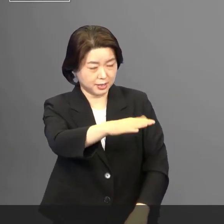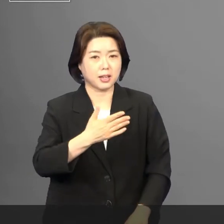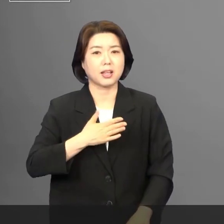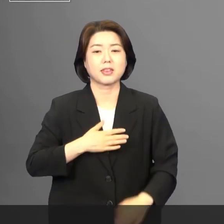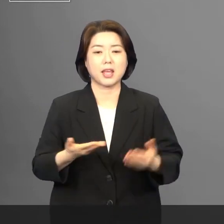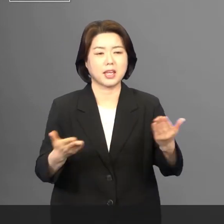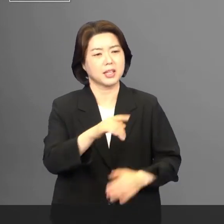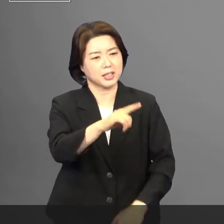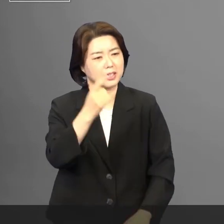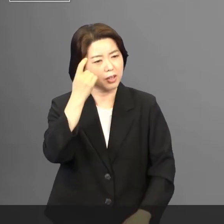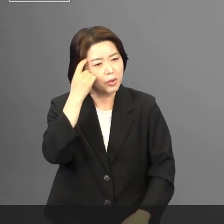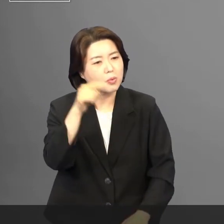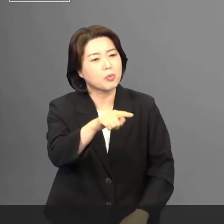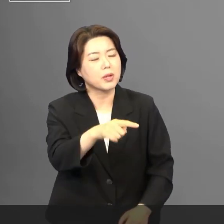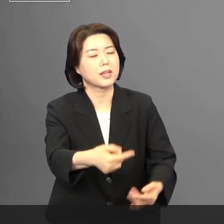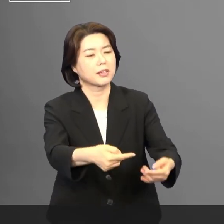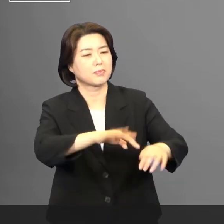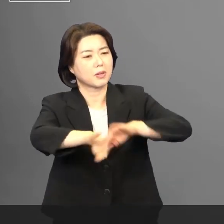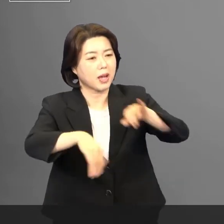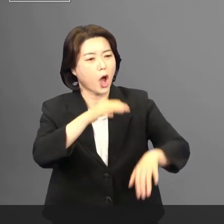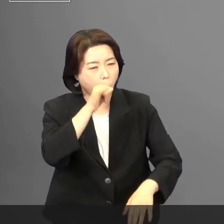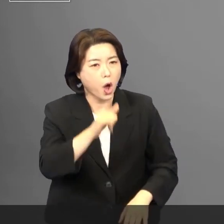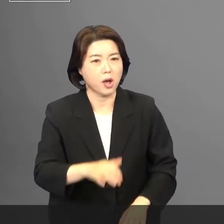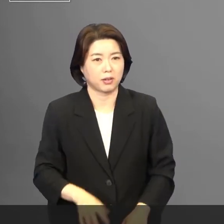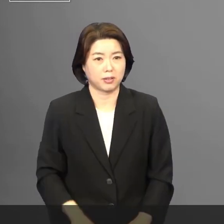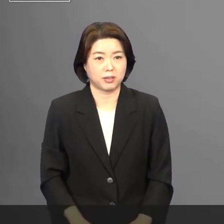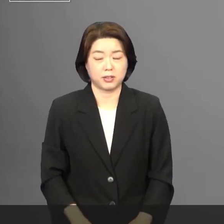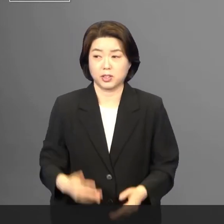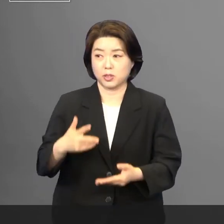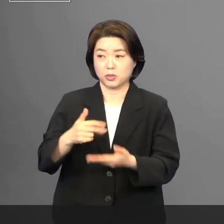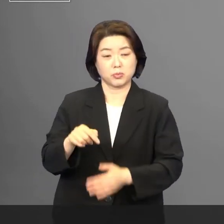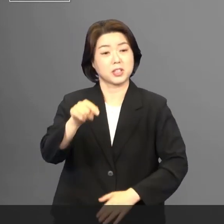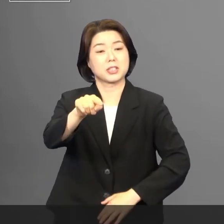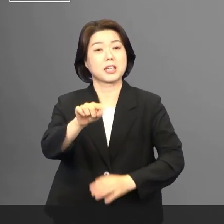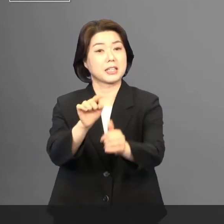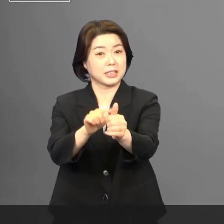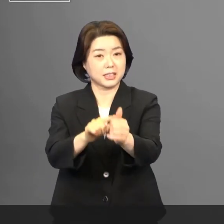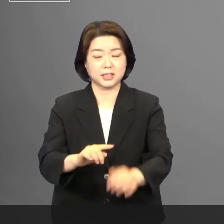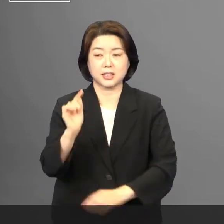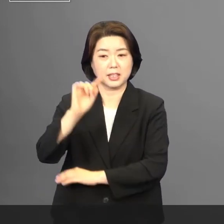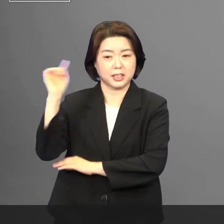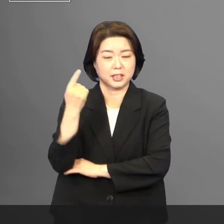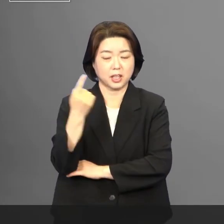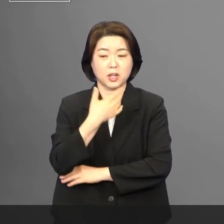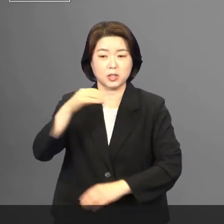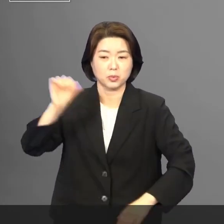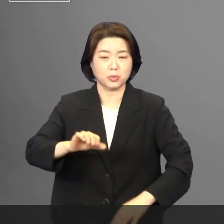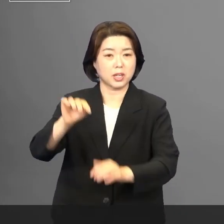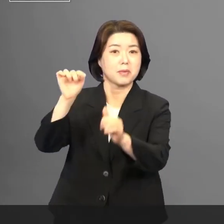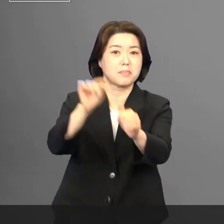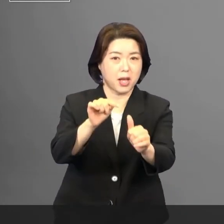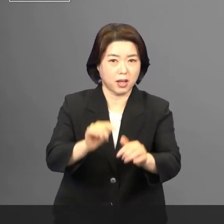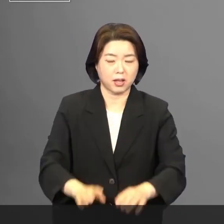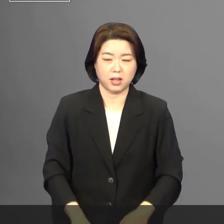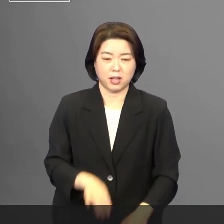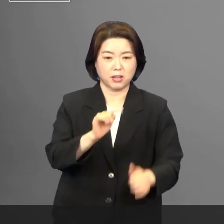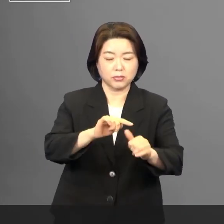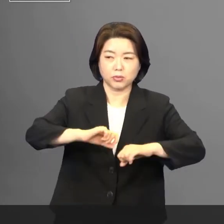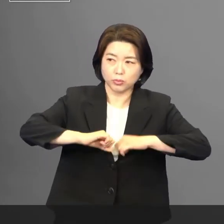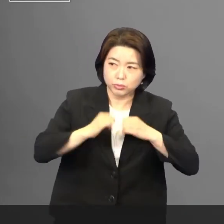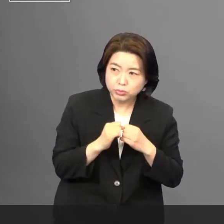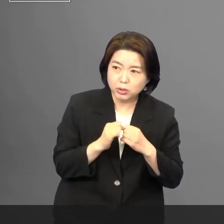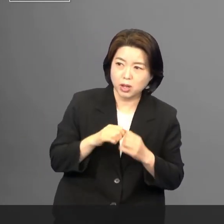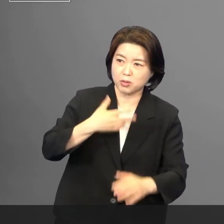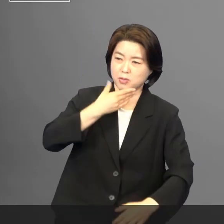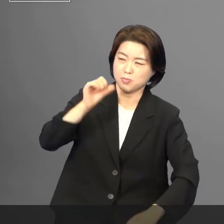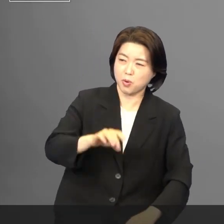일에 너희가 왜 나서느냐? 주님께서 그에게 다윗을 저주하라고 분부하셔서 그가 저주하는 것이라면